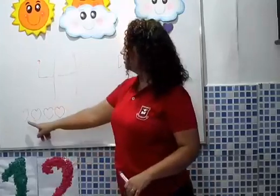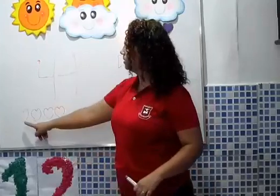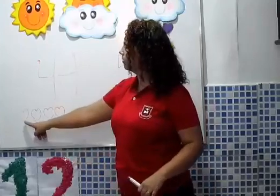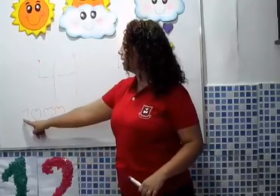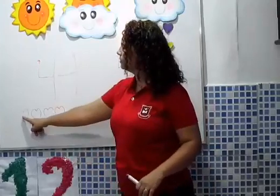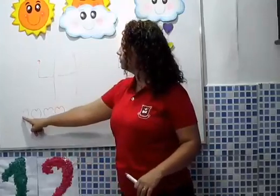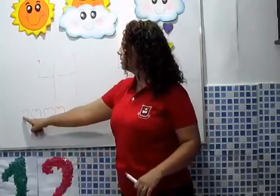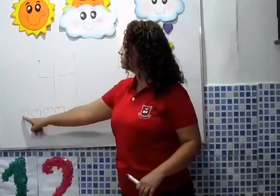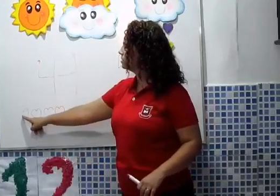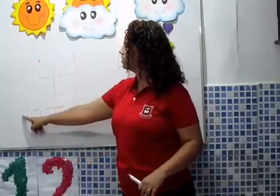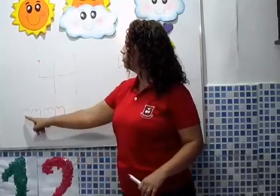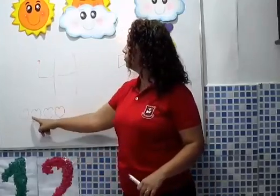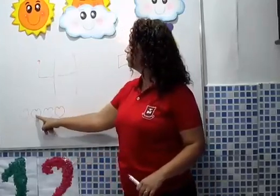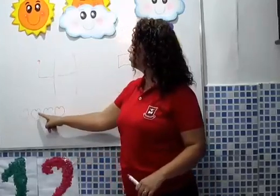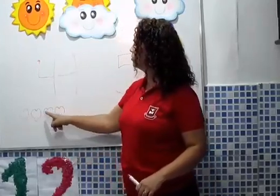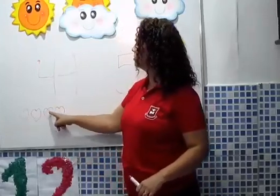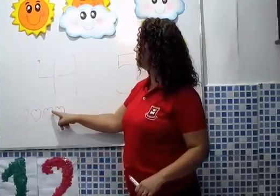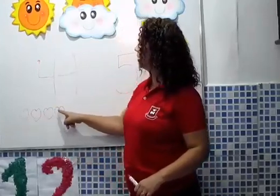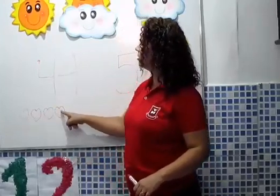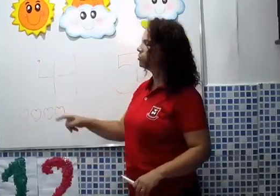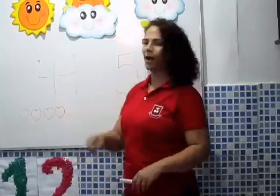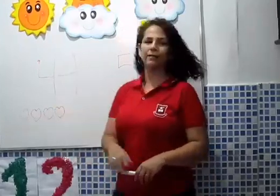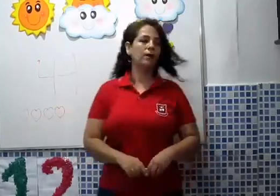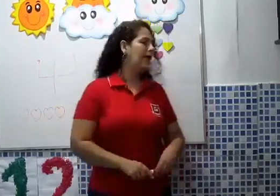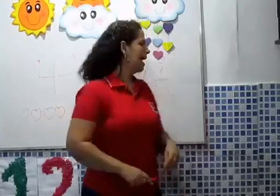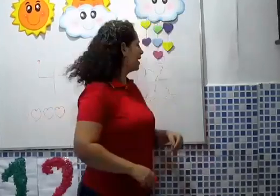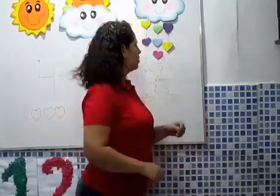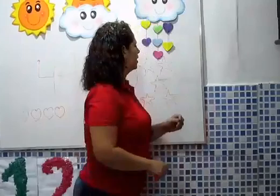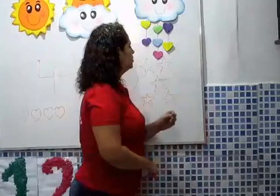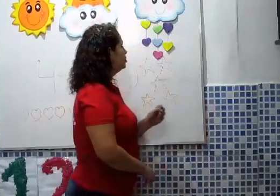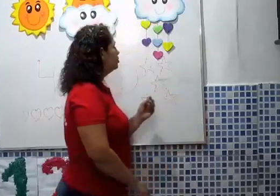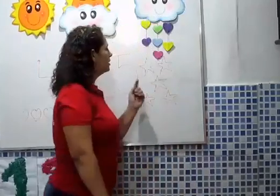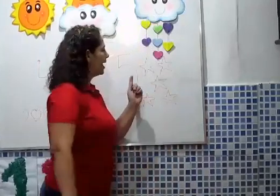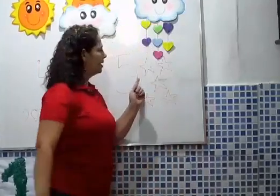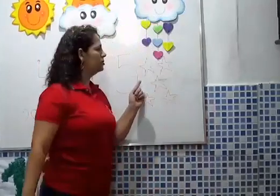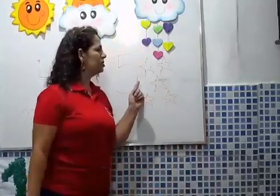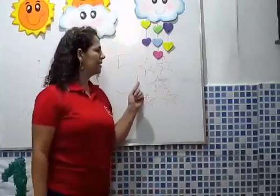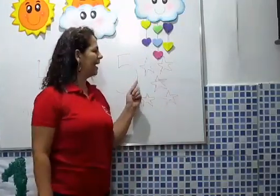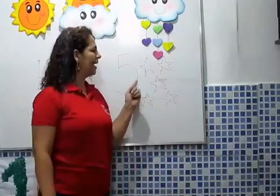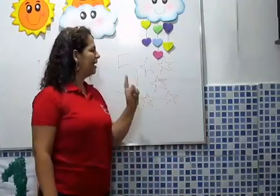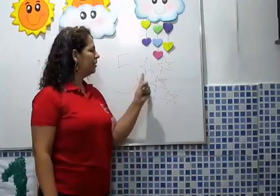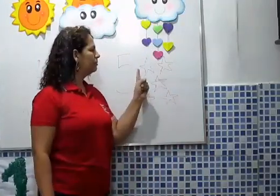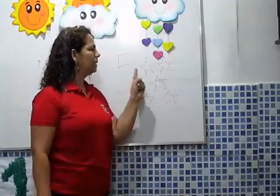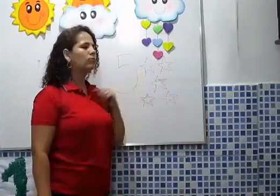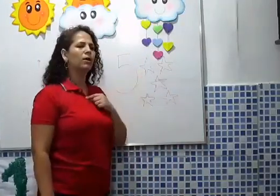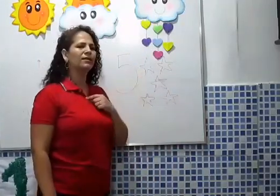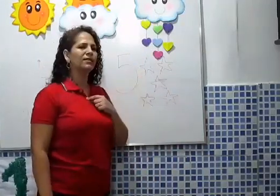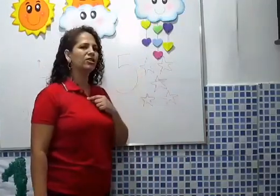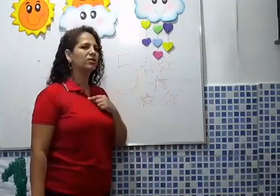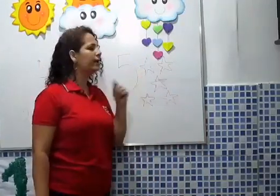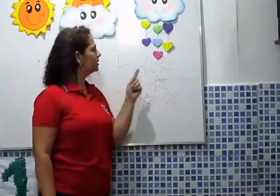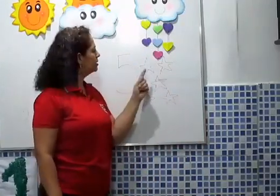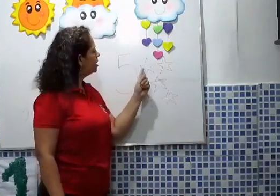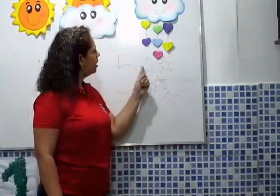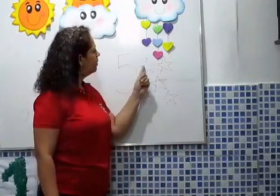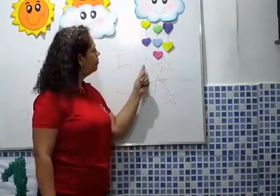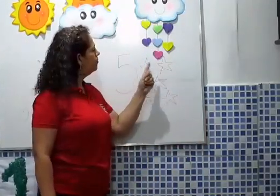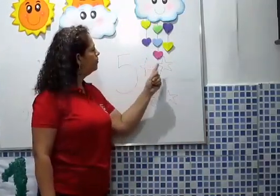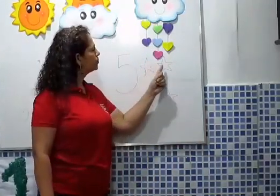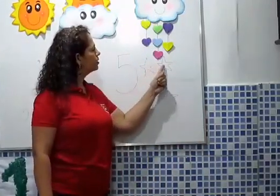tem 4 corações. 1, 2, 3, 4. Agora, do lado de cá, eu tenho quantas estrelas? 1,